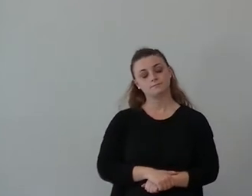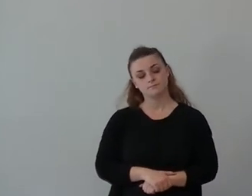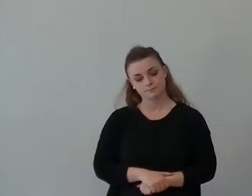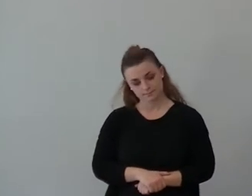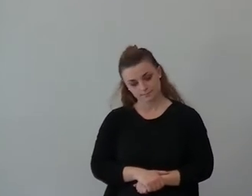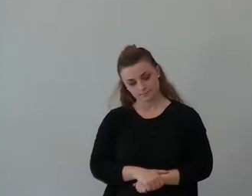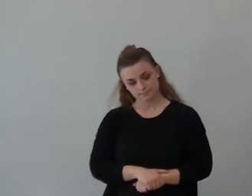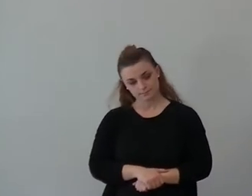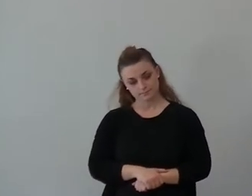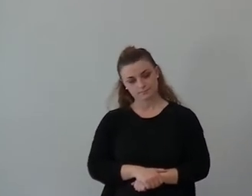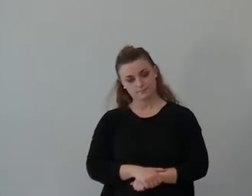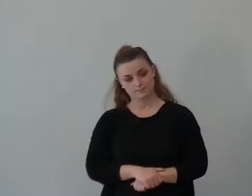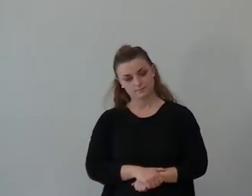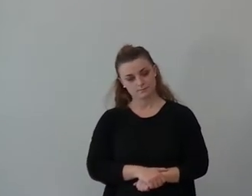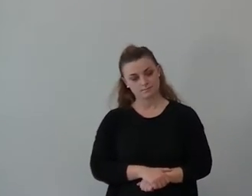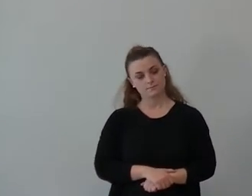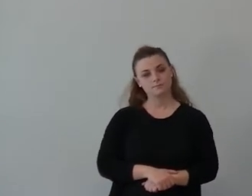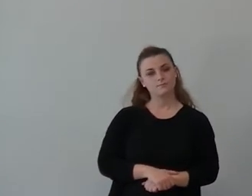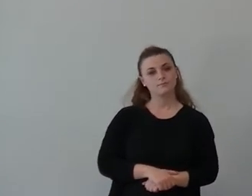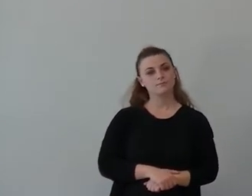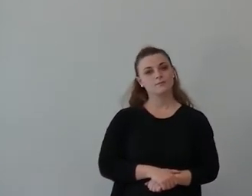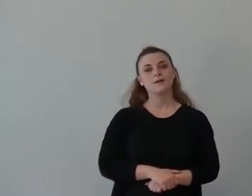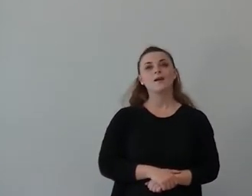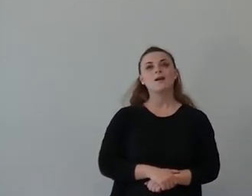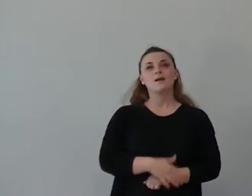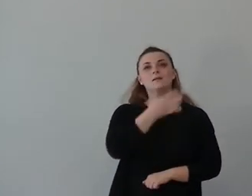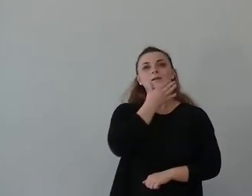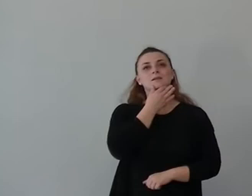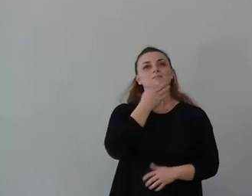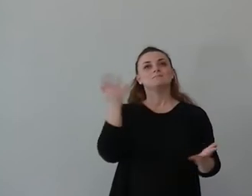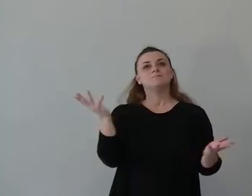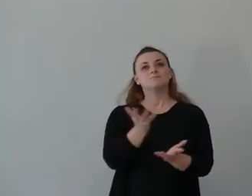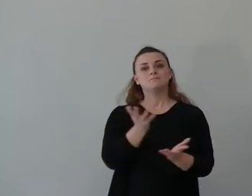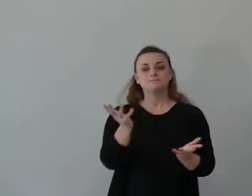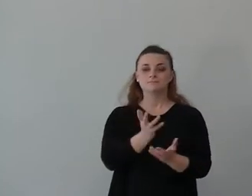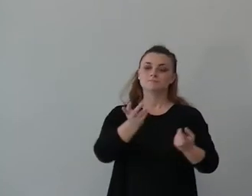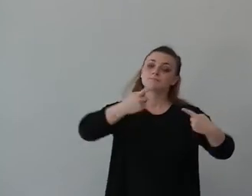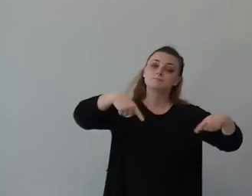fantastica quando si tratta di Dio è quando tu obbedisci a Dio, tu sarai benedetto.